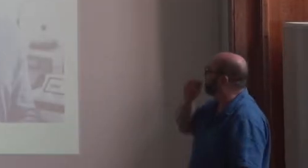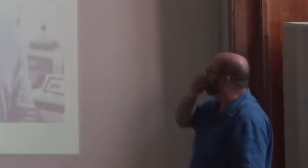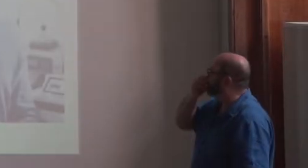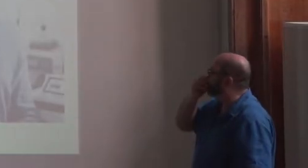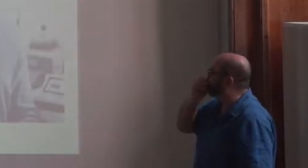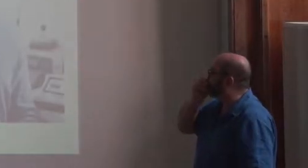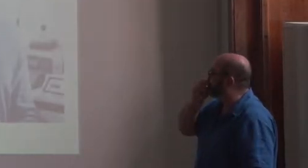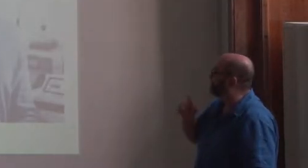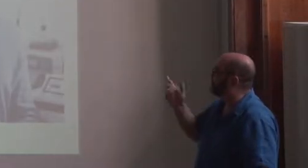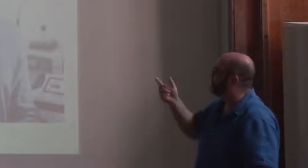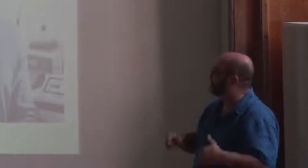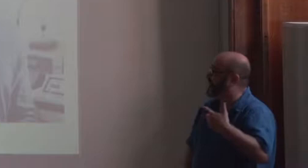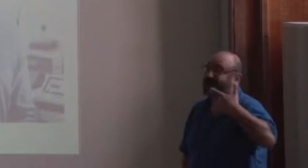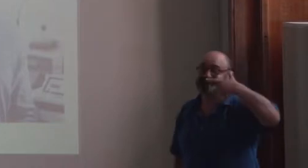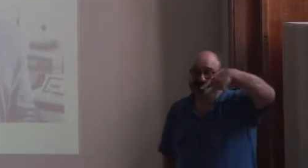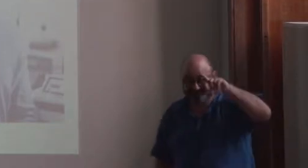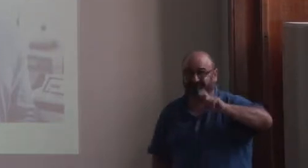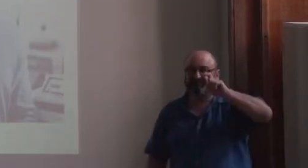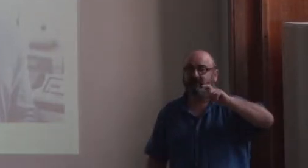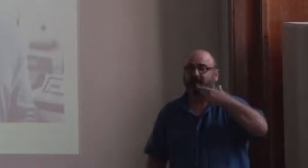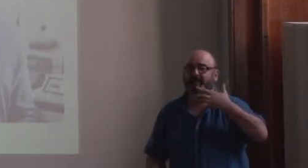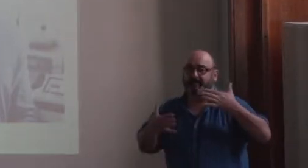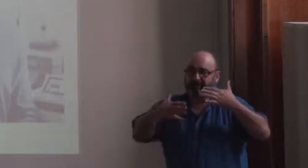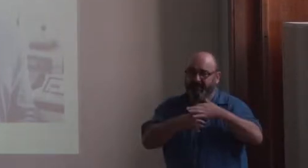Donc, il y a eu un Kickstarter. Le début de MicroPython